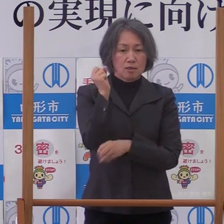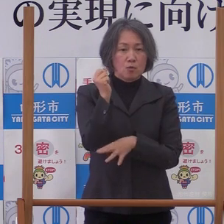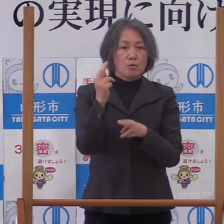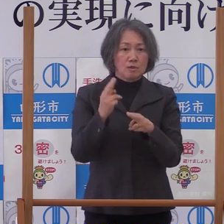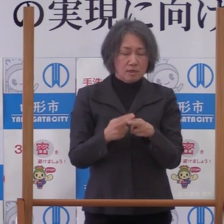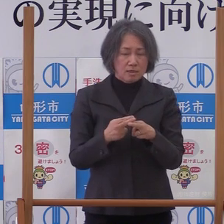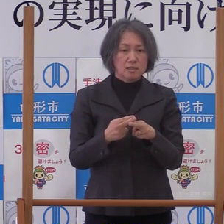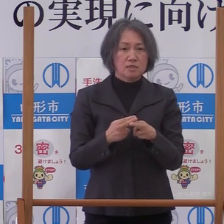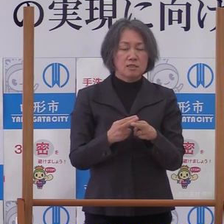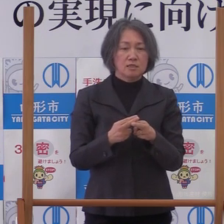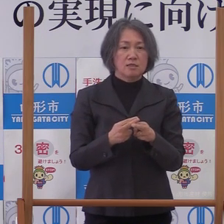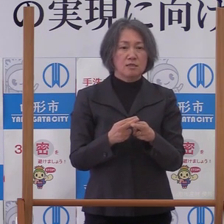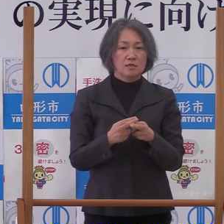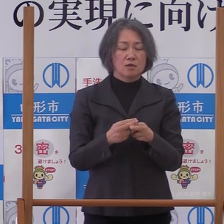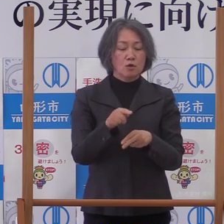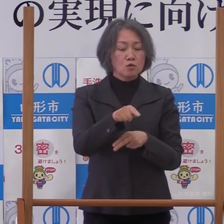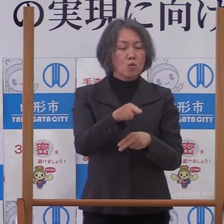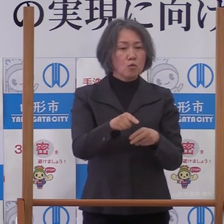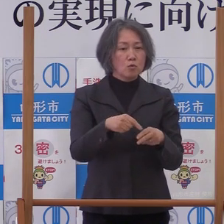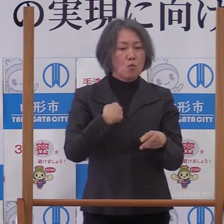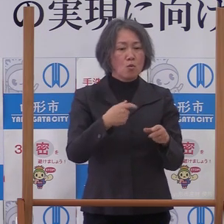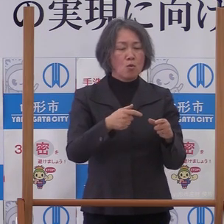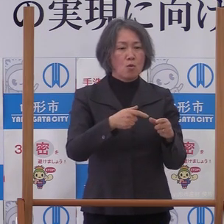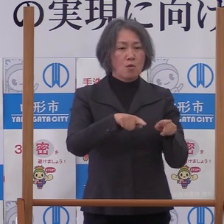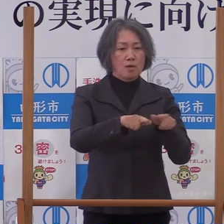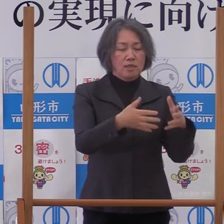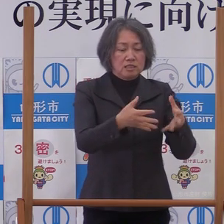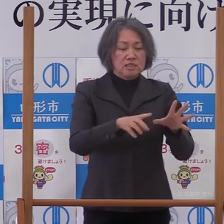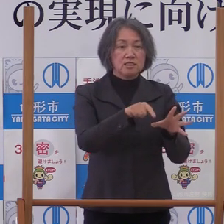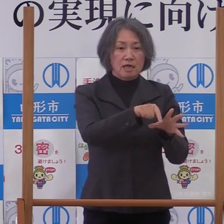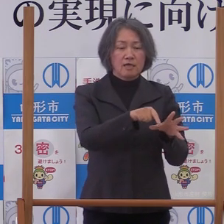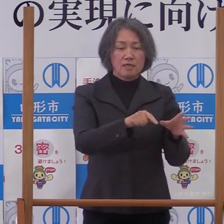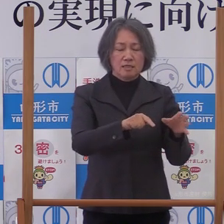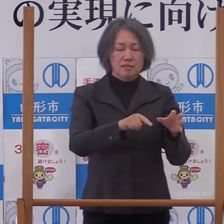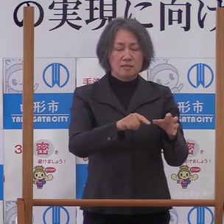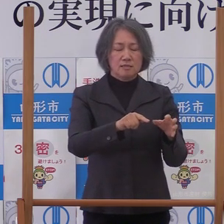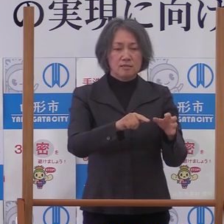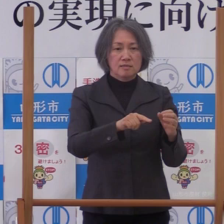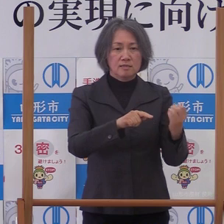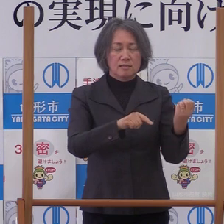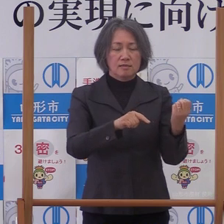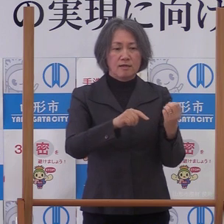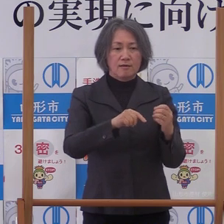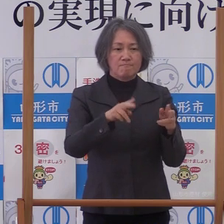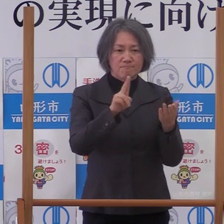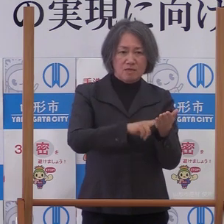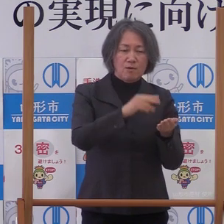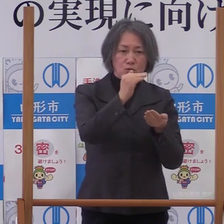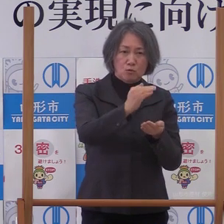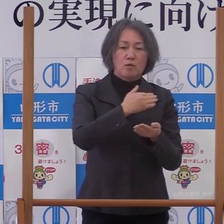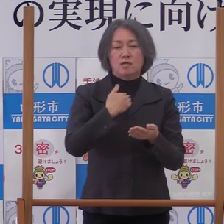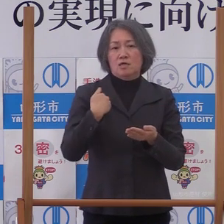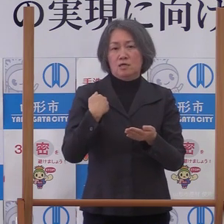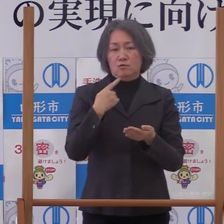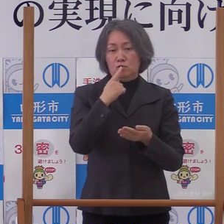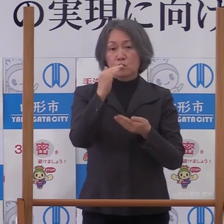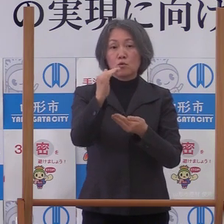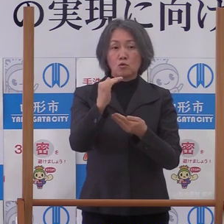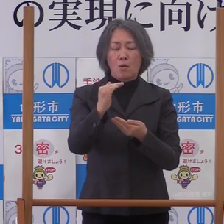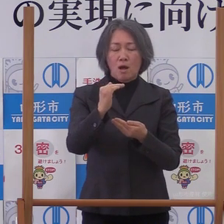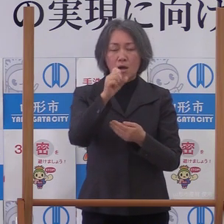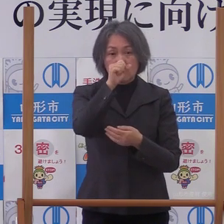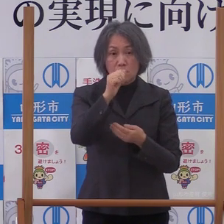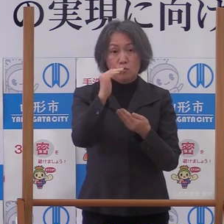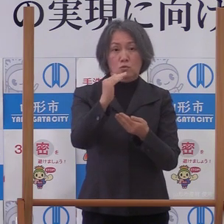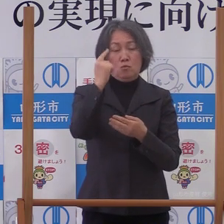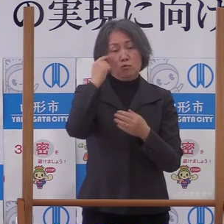その各自治体の権限でできることが増えるというのは望ましいこととは思っておりますが、それに伴